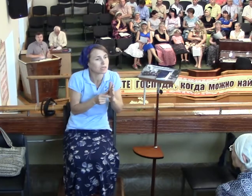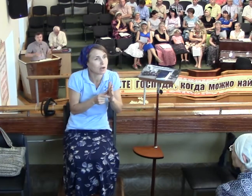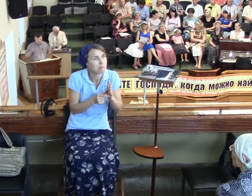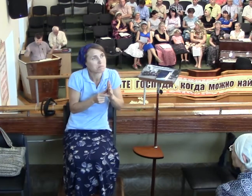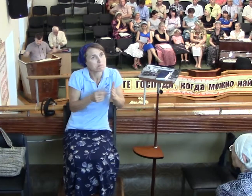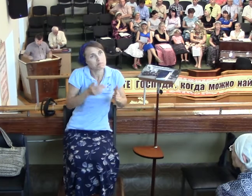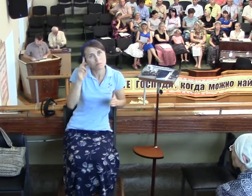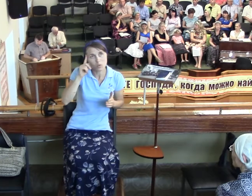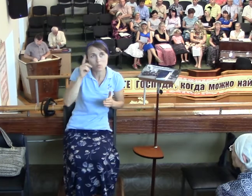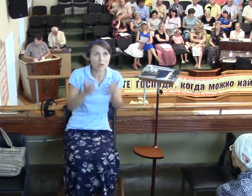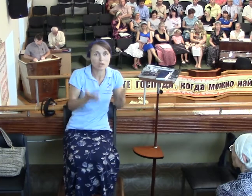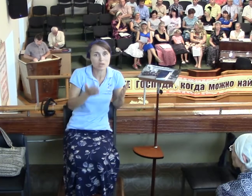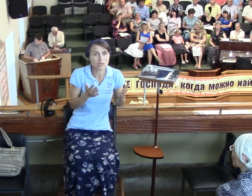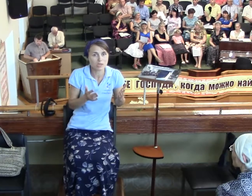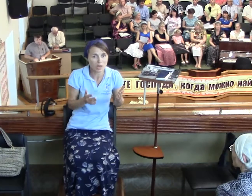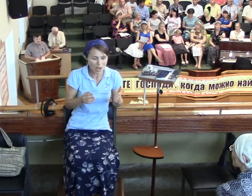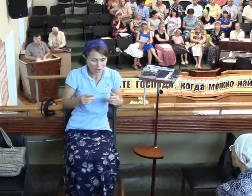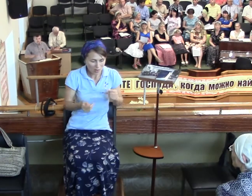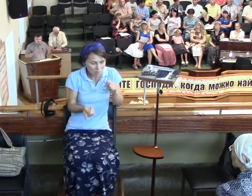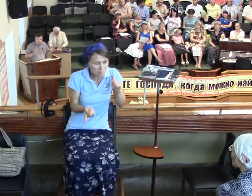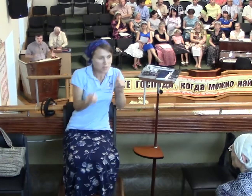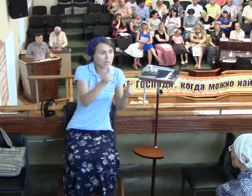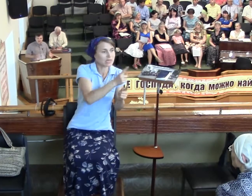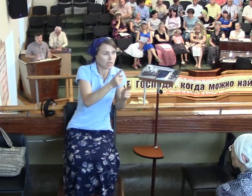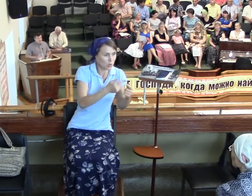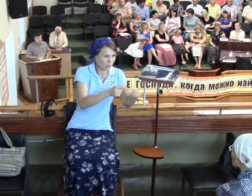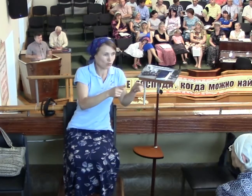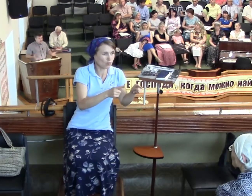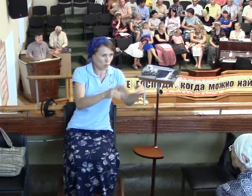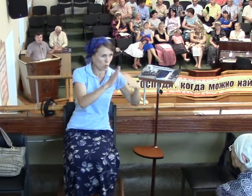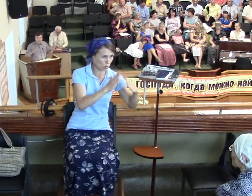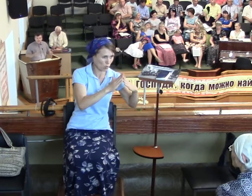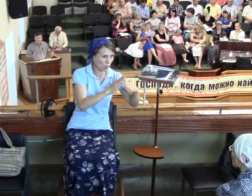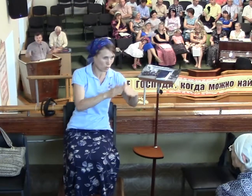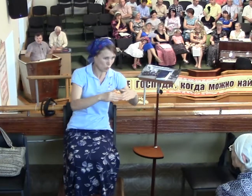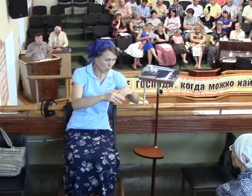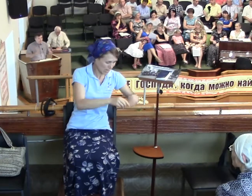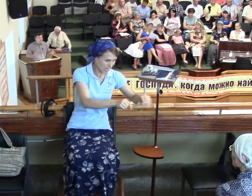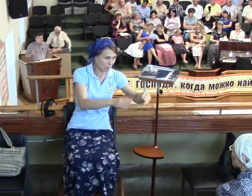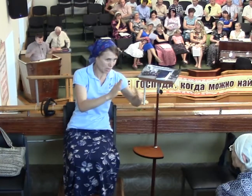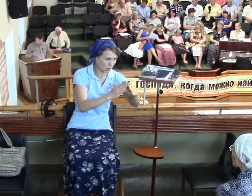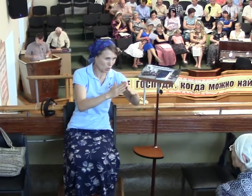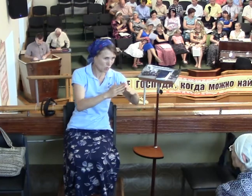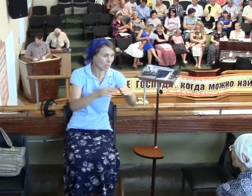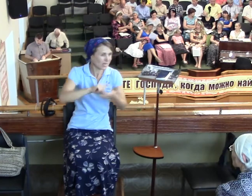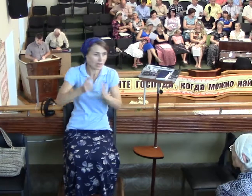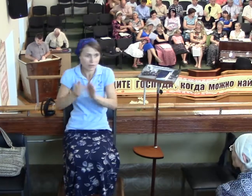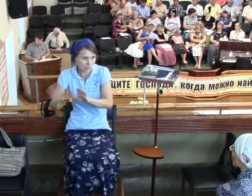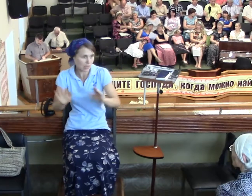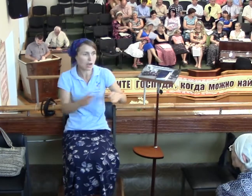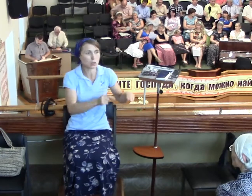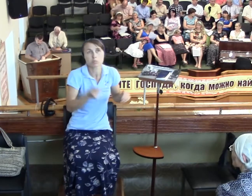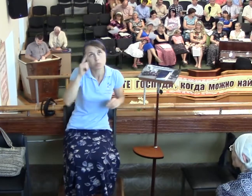перееду, то мое счастье станет полным. Вы знаете, всю свою жизнь мы продолжаем искать какие-то дополнения для